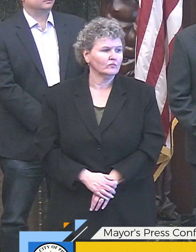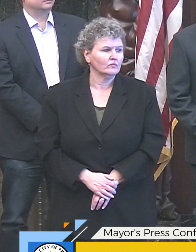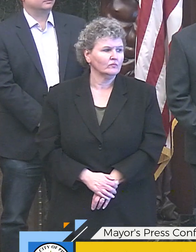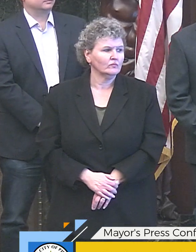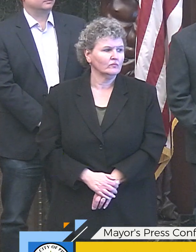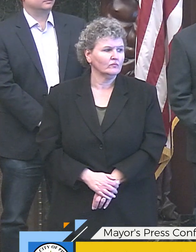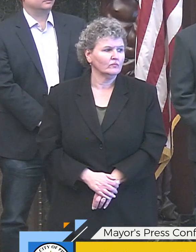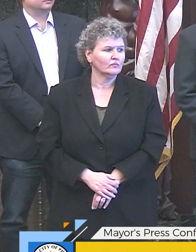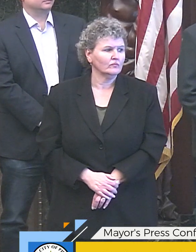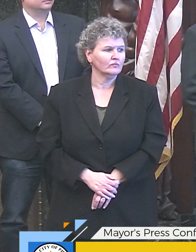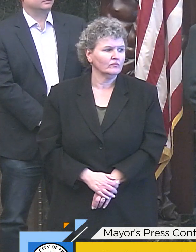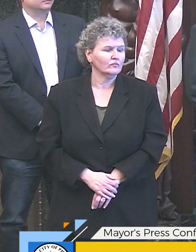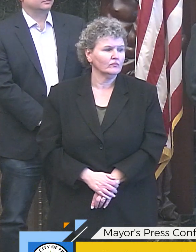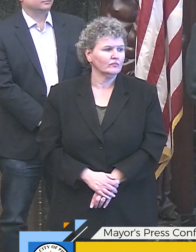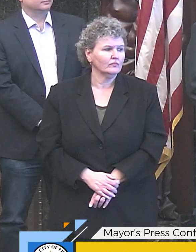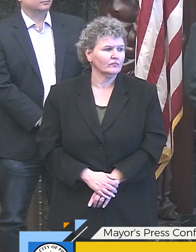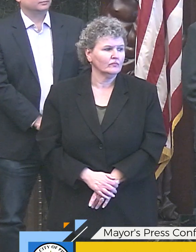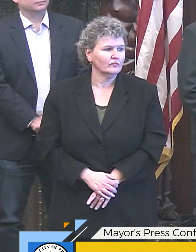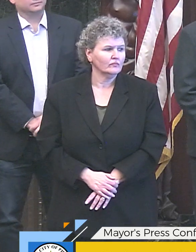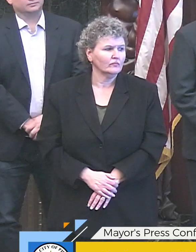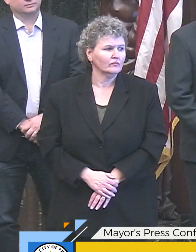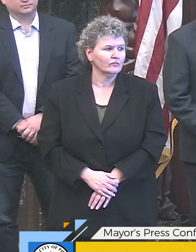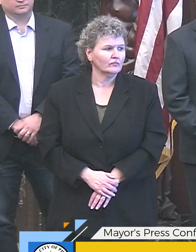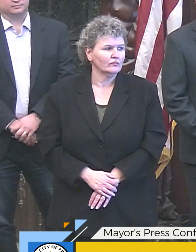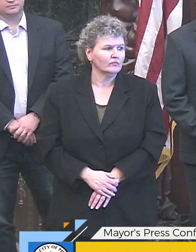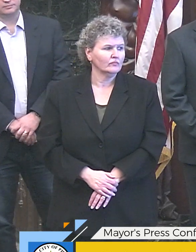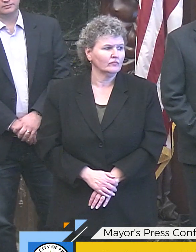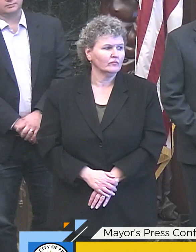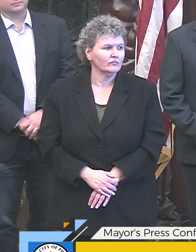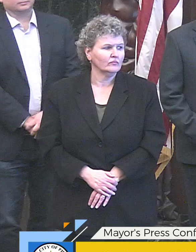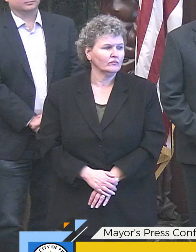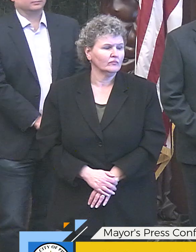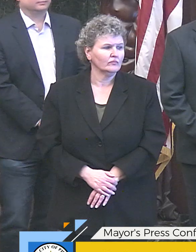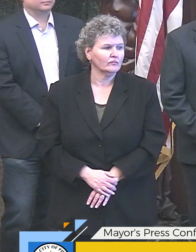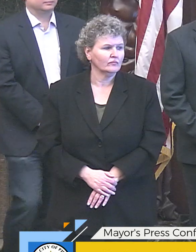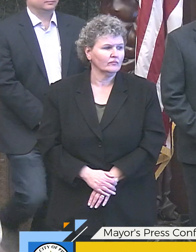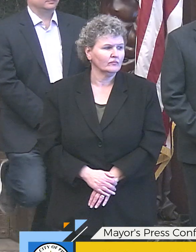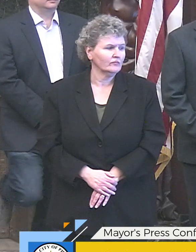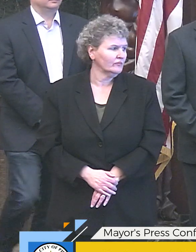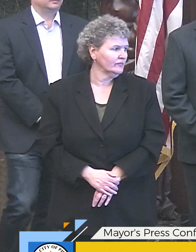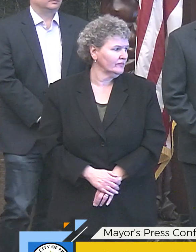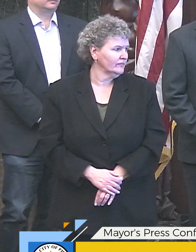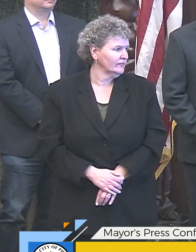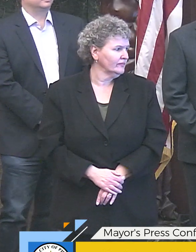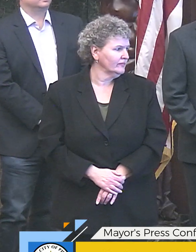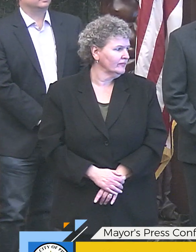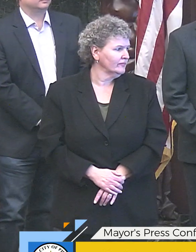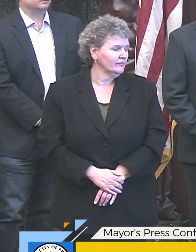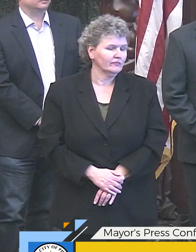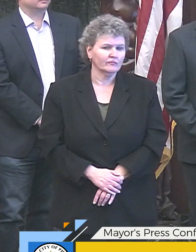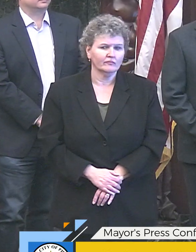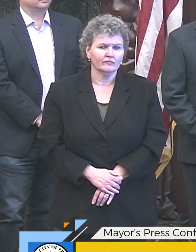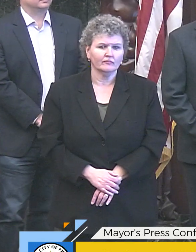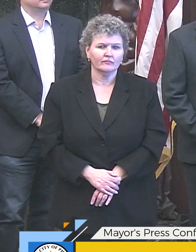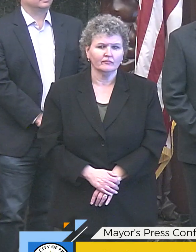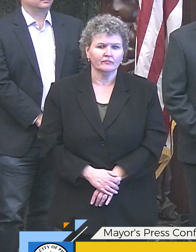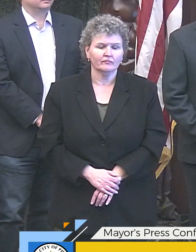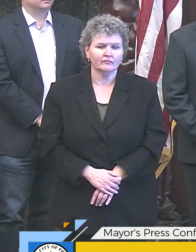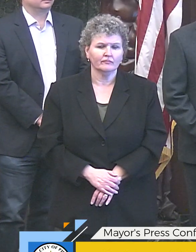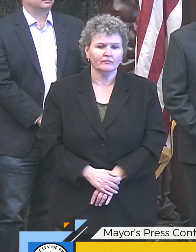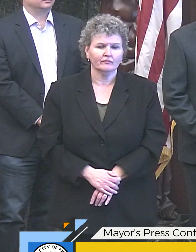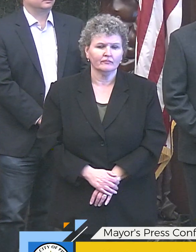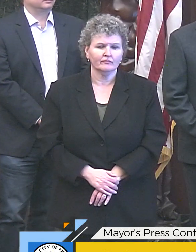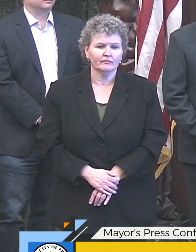pues preguntas de cuándo van a llegar los recursos directamente con ellos, porque ellos no saben a dónde acudir. Bien, básicamente